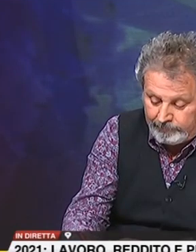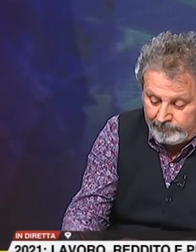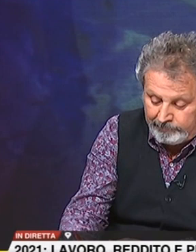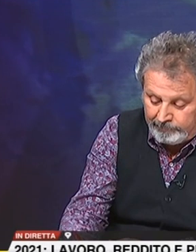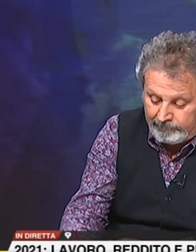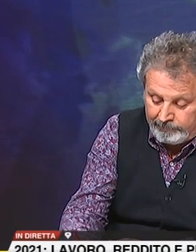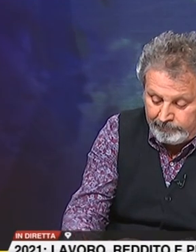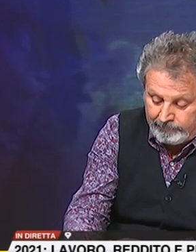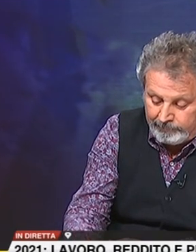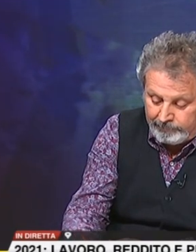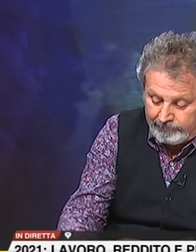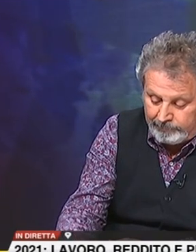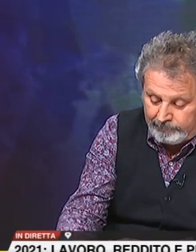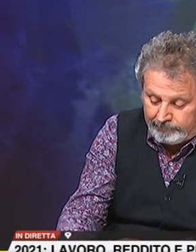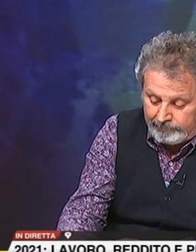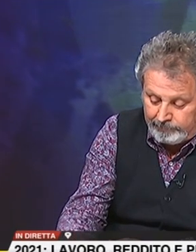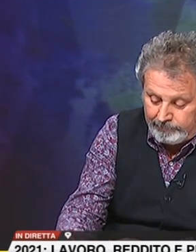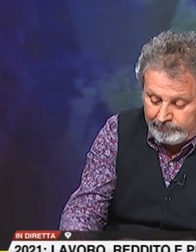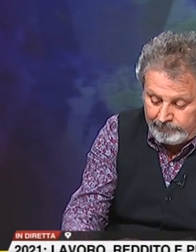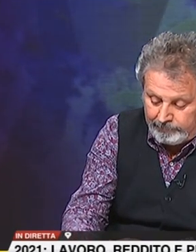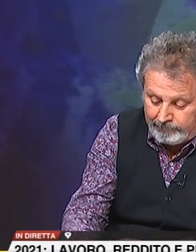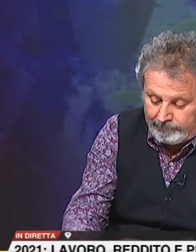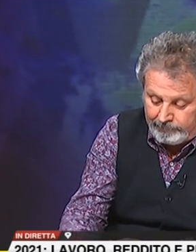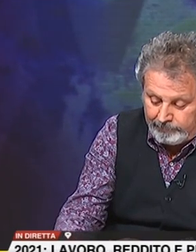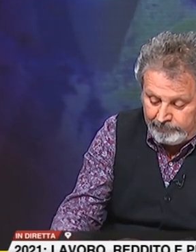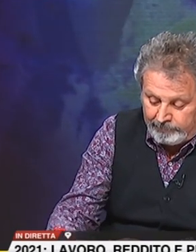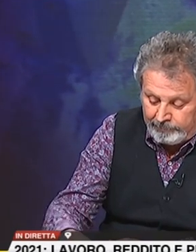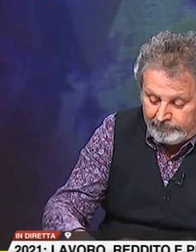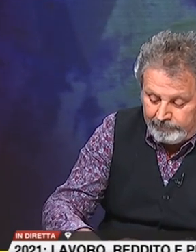70 euro. La pensione rimane questa o mi ritornano i soldi là?